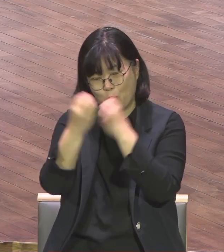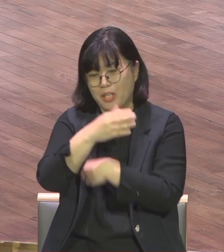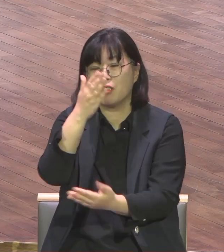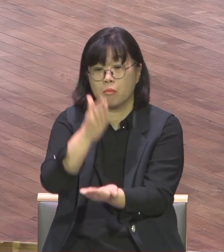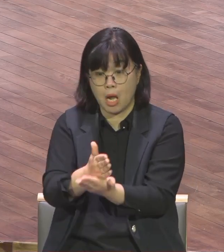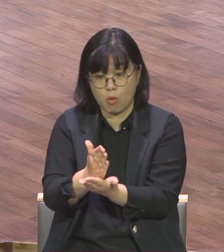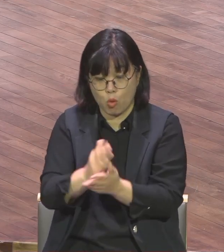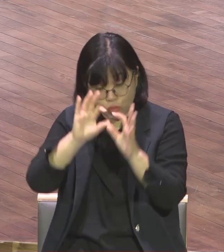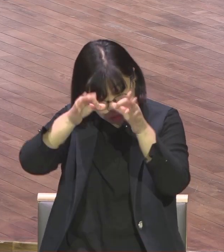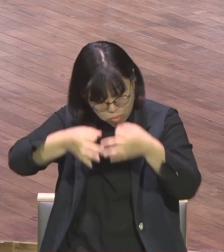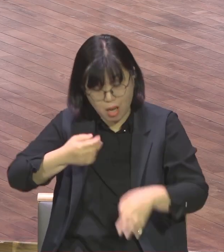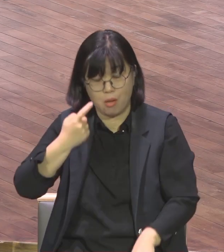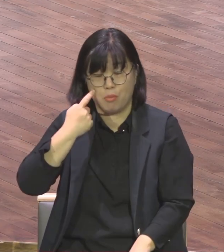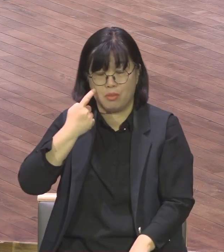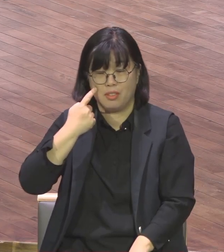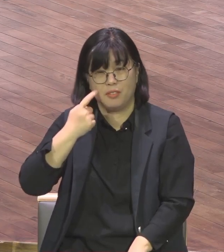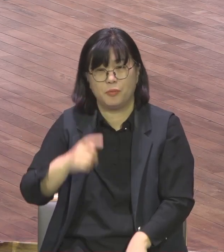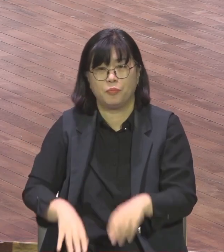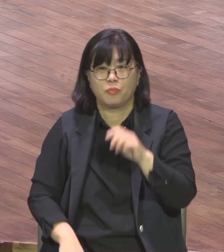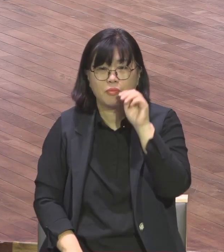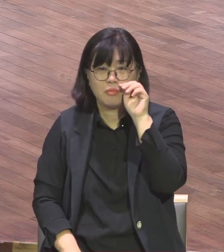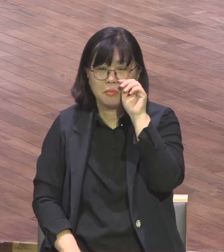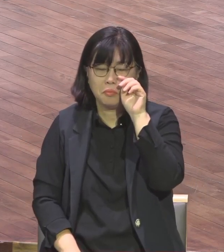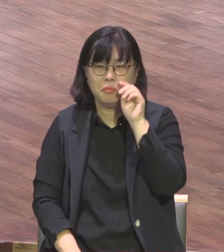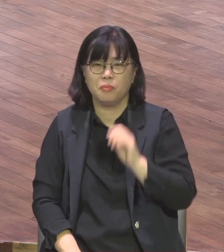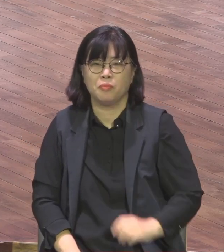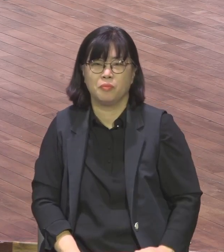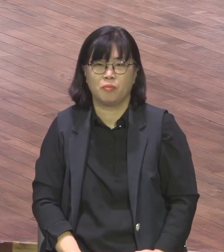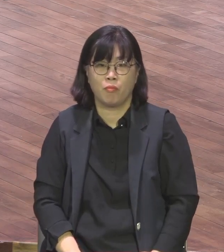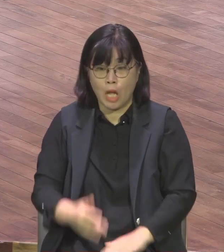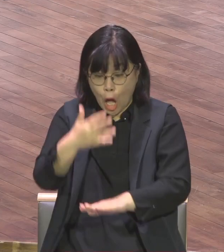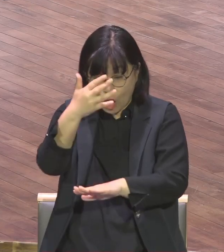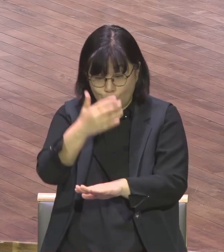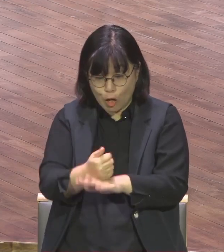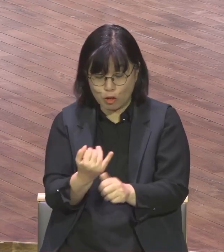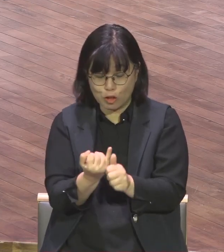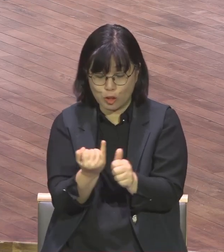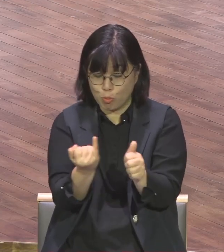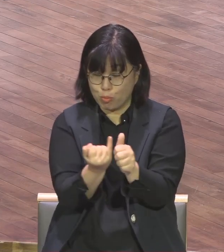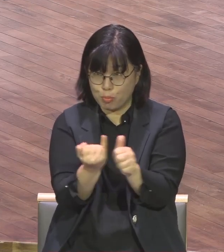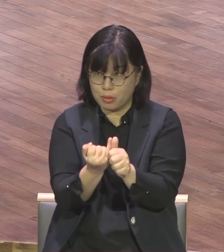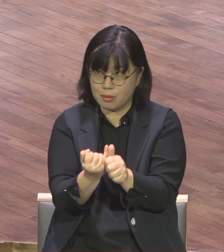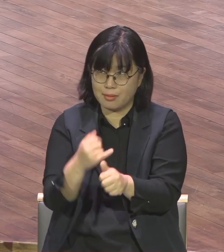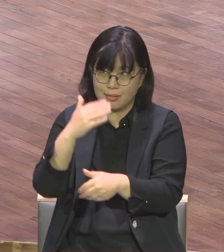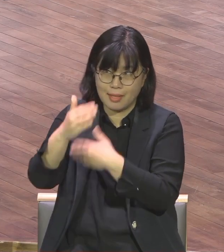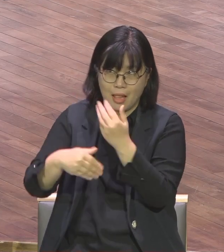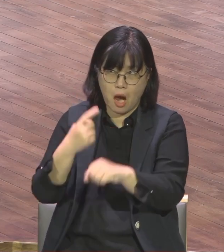보면요 결국 하나님을 속이려고 했던 아나니아가 죽음을 당하죠. 그리고